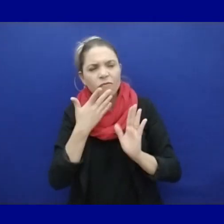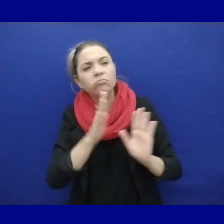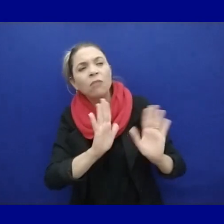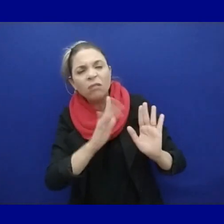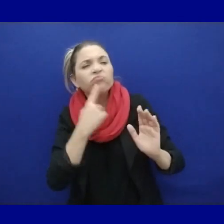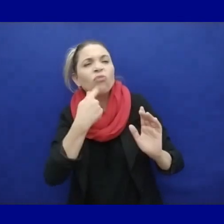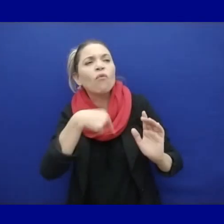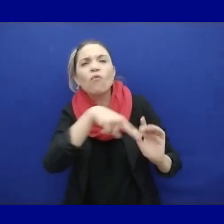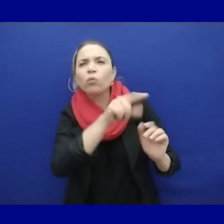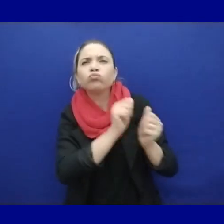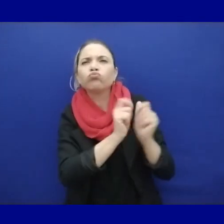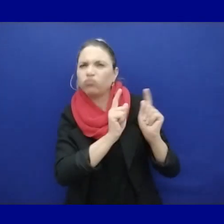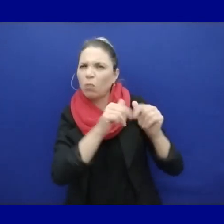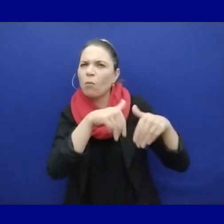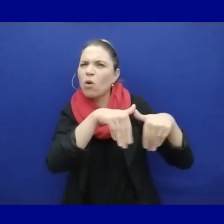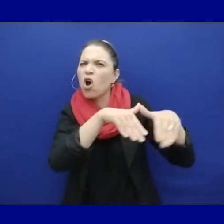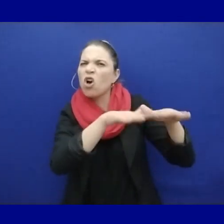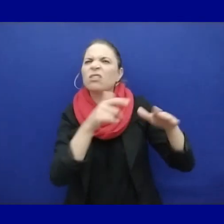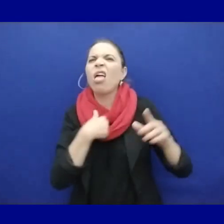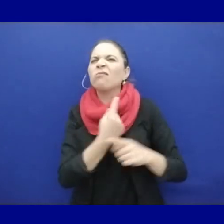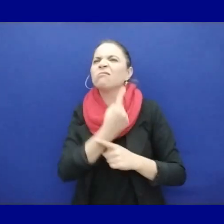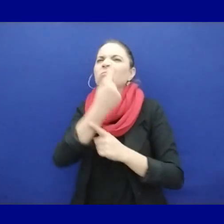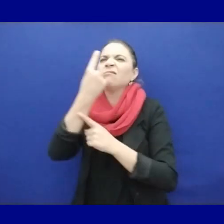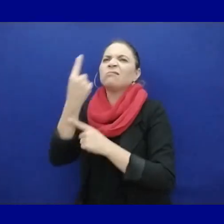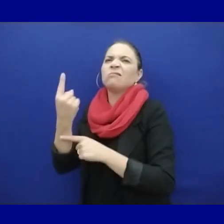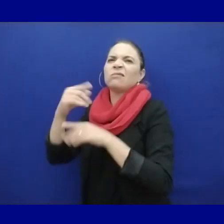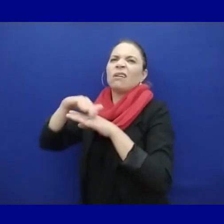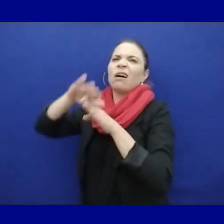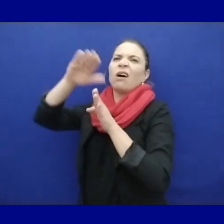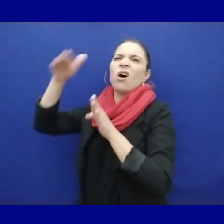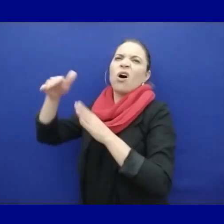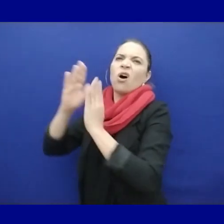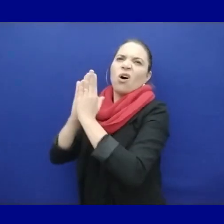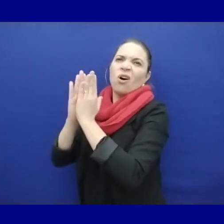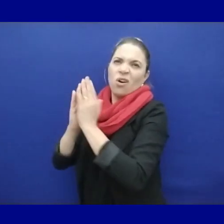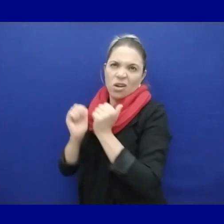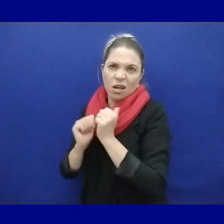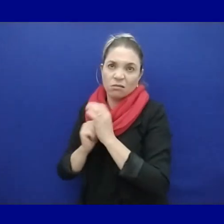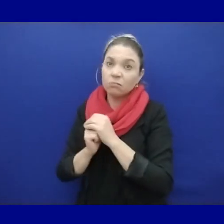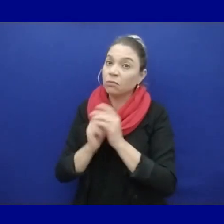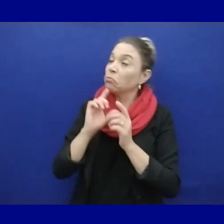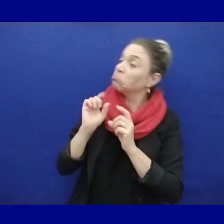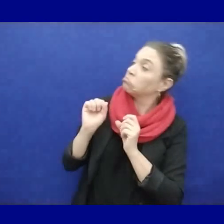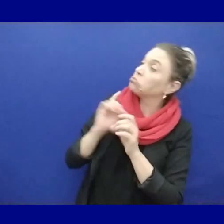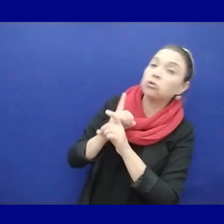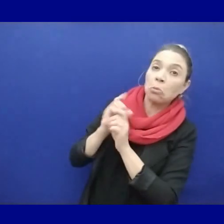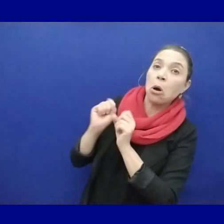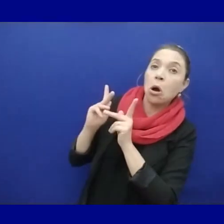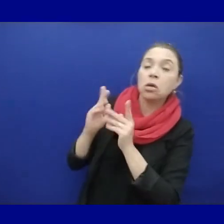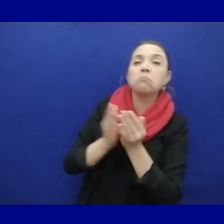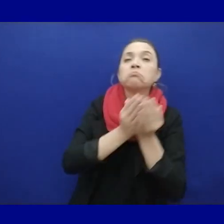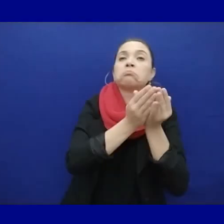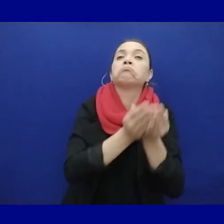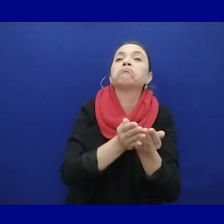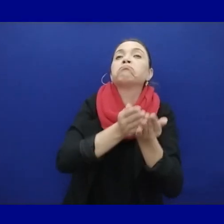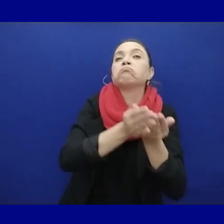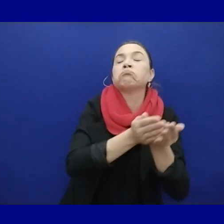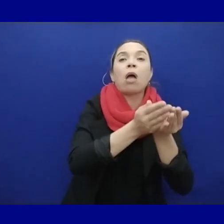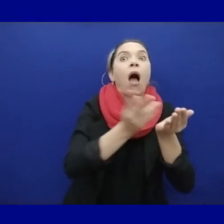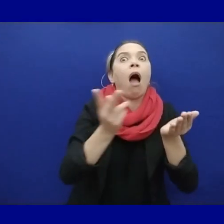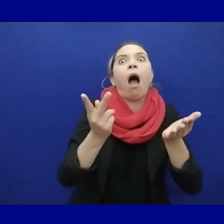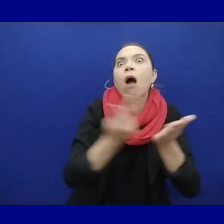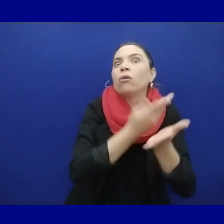que mesmo quando Jesus viesse a morrer e ressuscitar e não mais estivesse com eles, ainda assim Deus saberia das